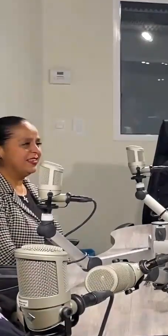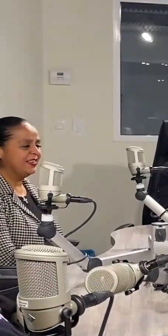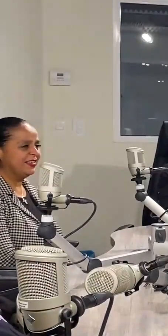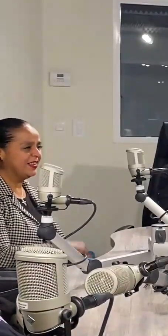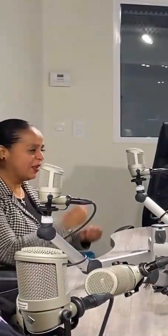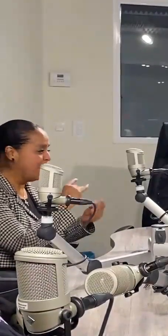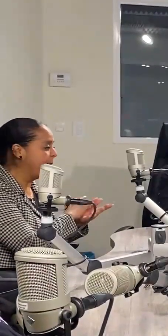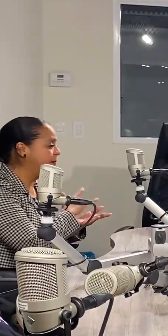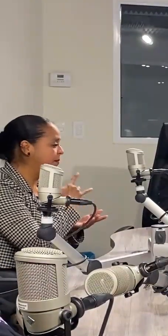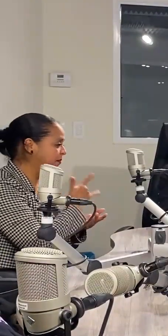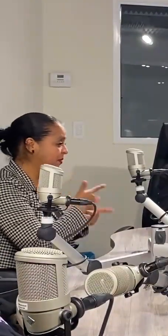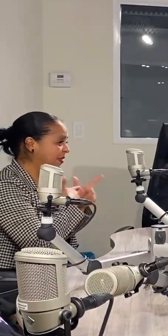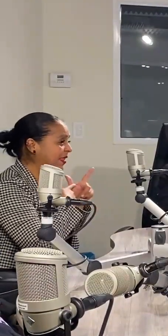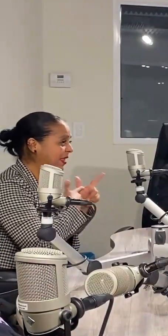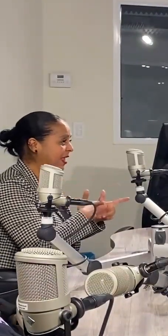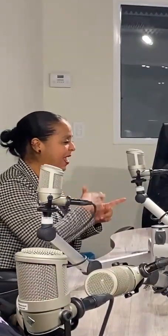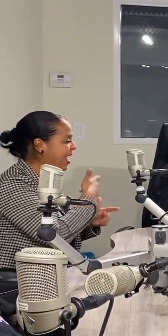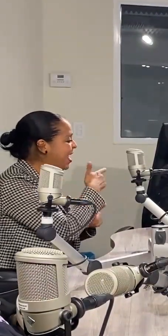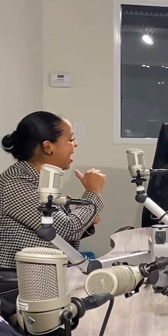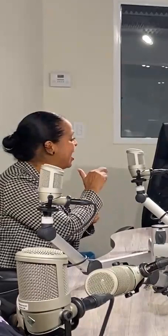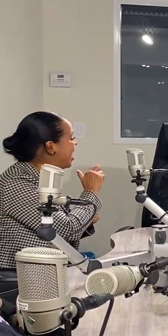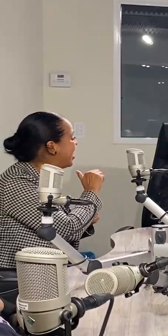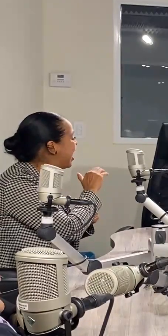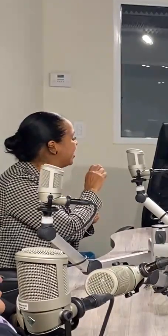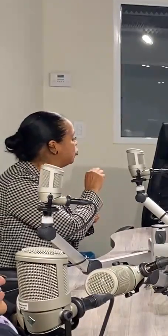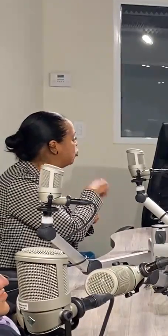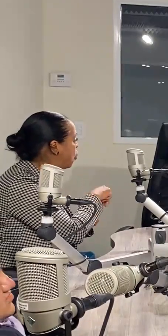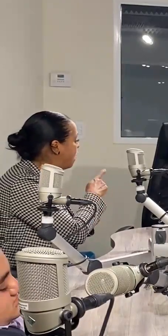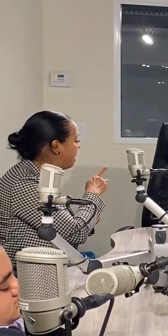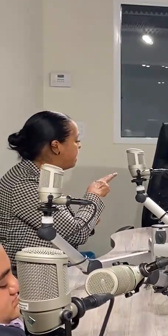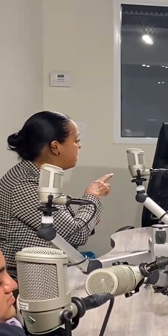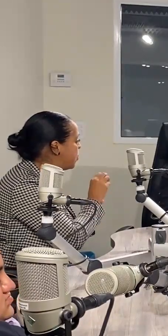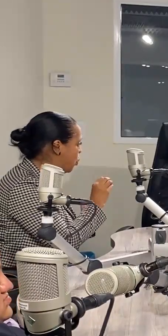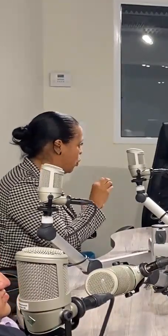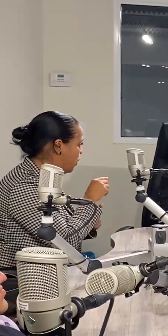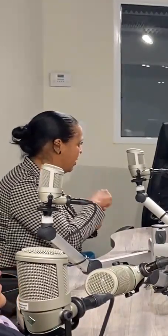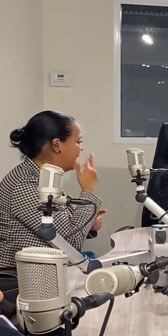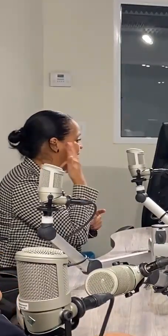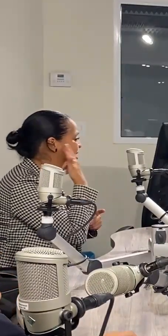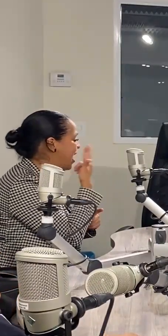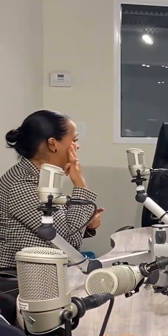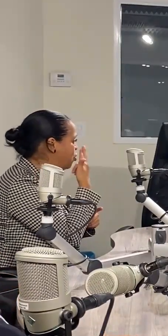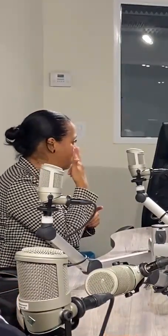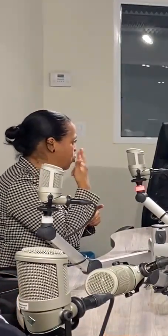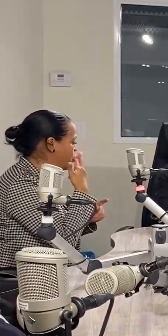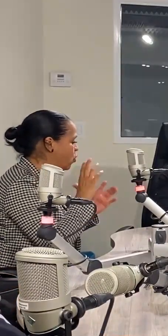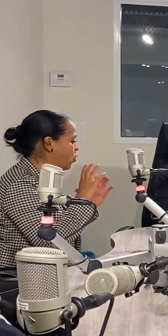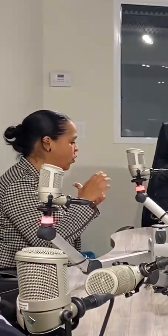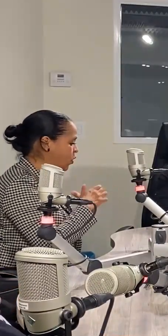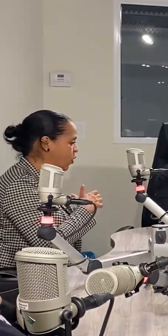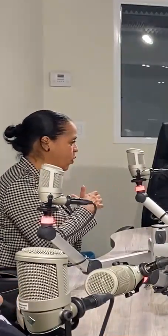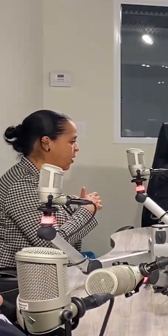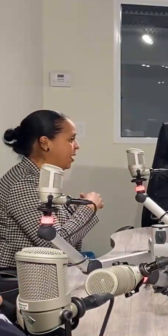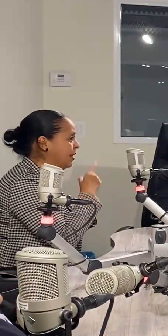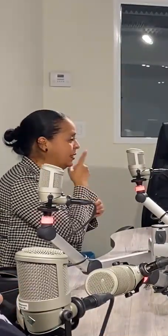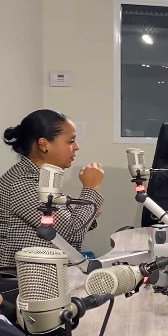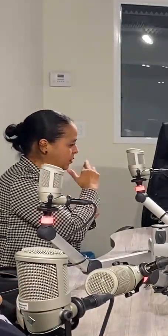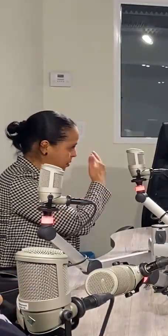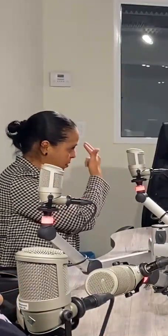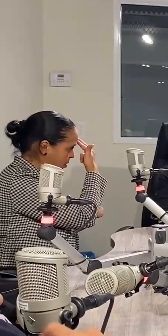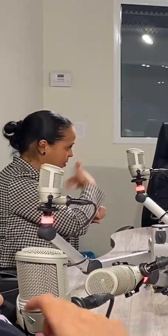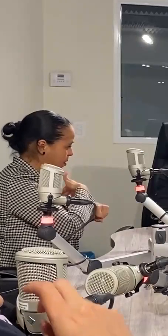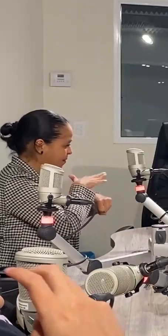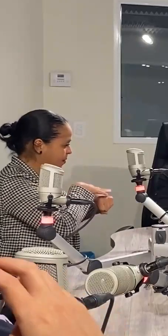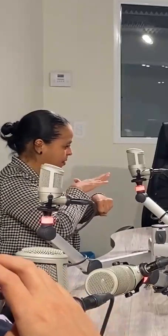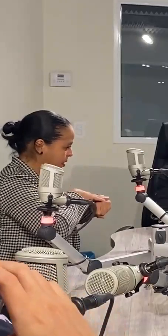Gracias por continuar con nosotros aquí en Generación Pro, ya estamos de regreso en este programa juvenil de Radio Congreso. Y bueno, nada más recordarles